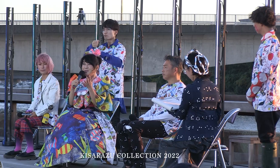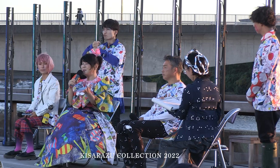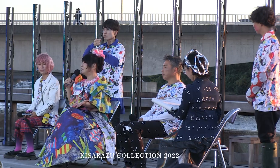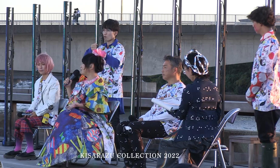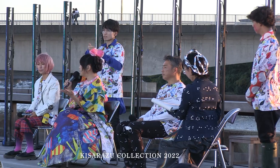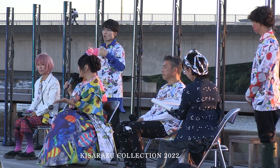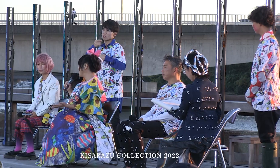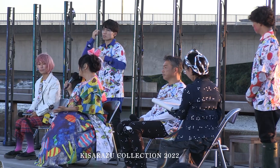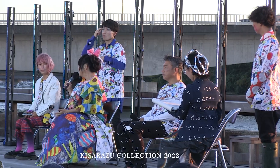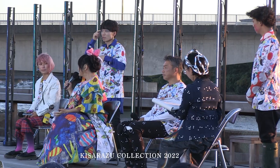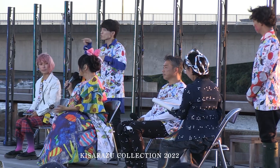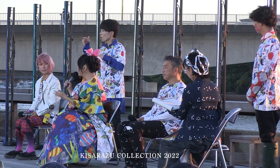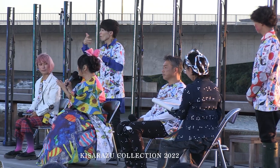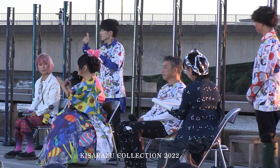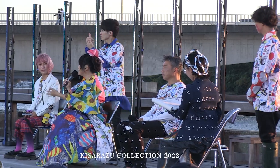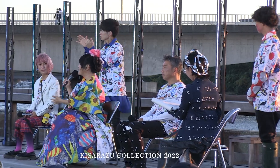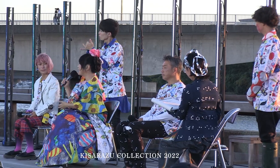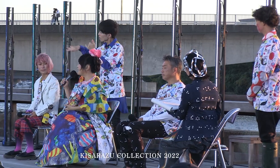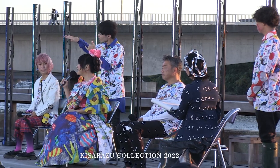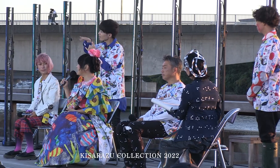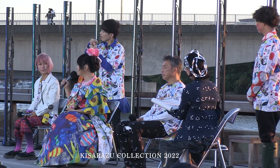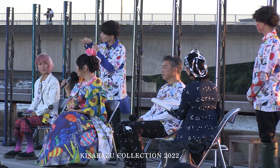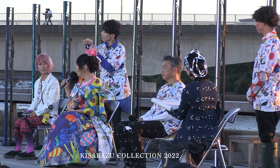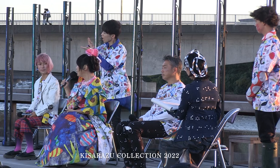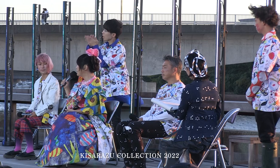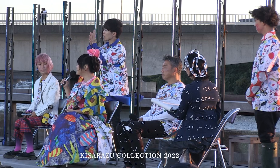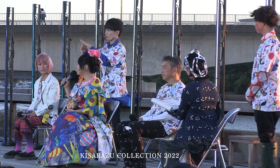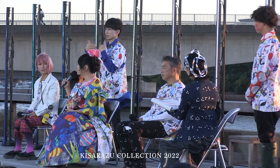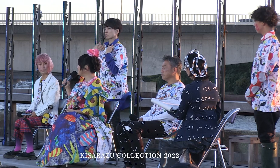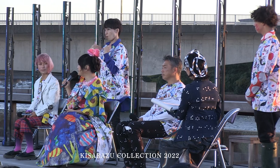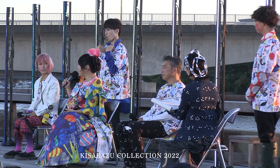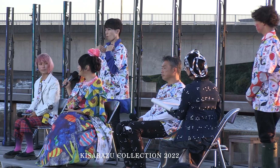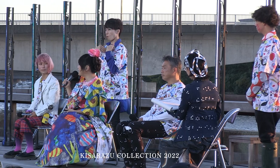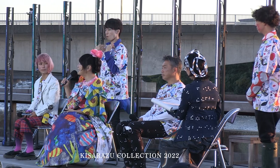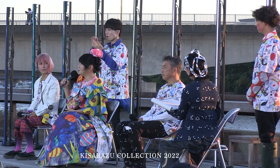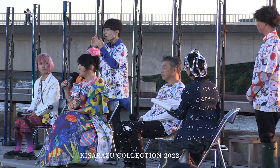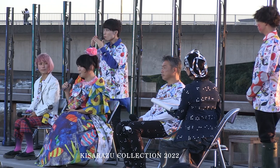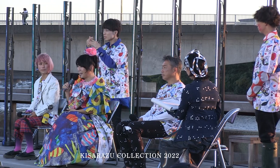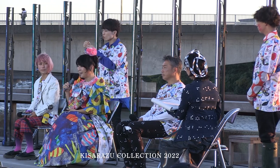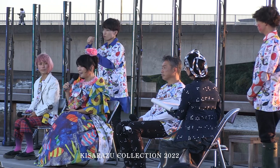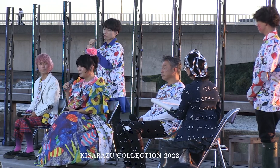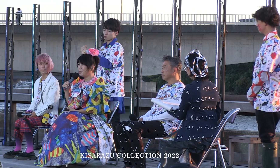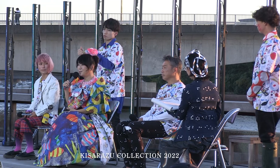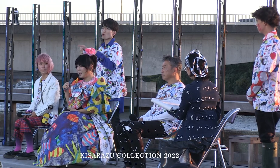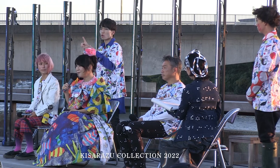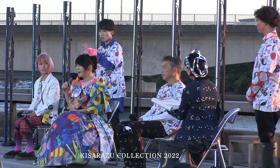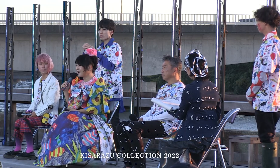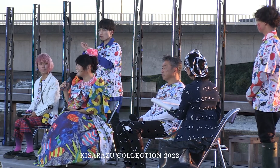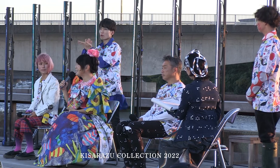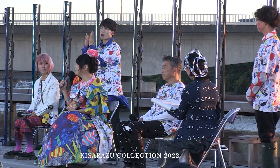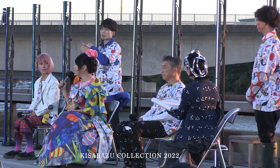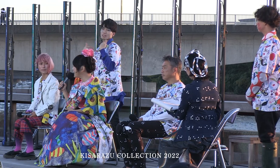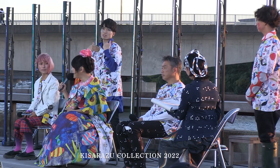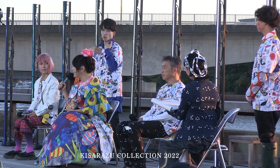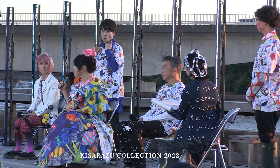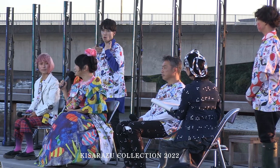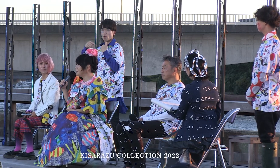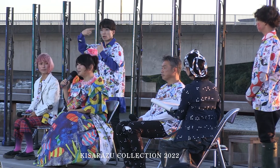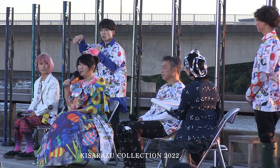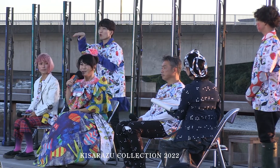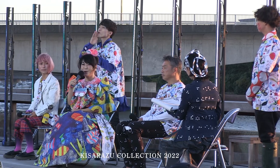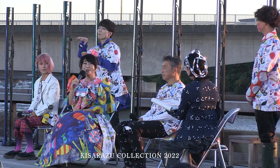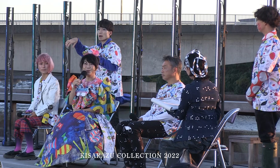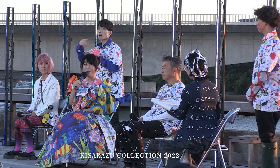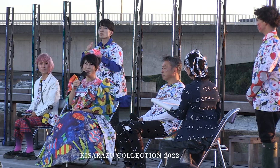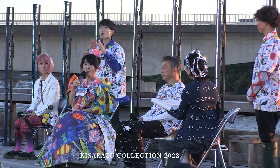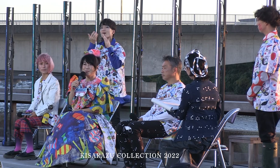は市民の皆さん、そして皆さんが変わらないと街は作っていけないと思うので、教育現場から家庭の中からそ